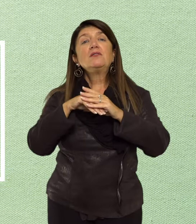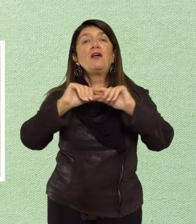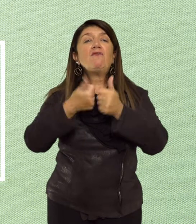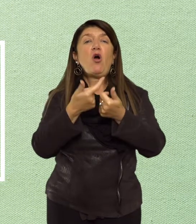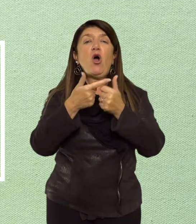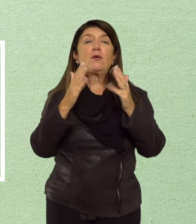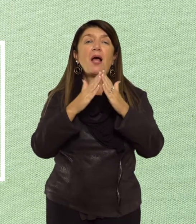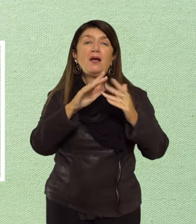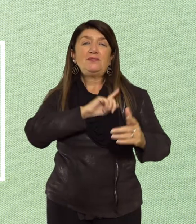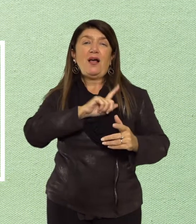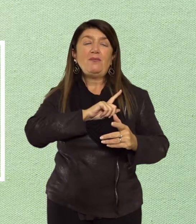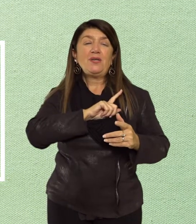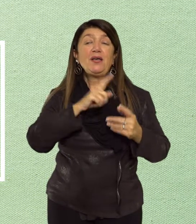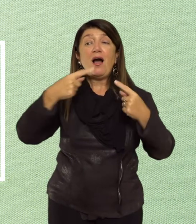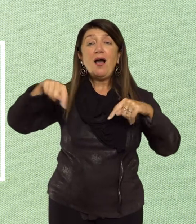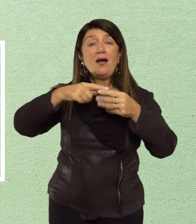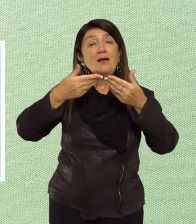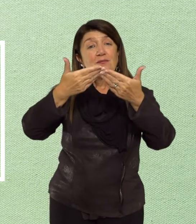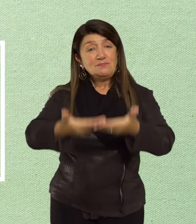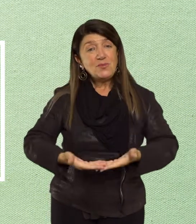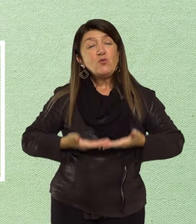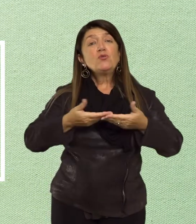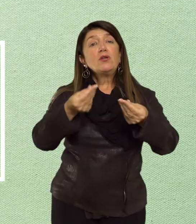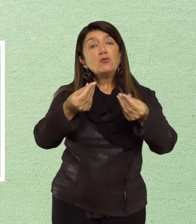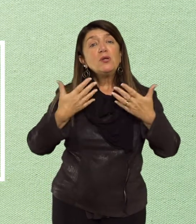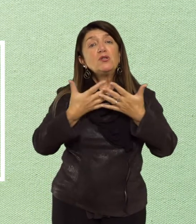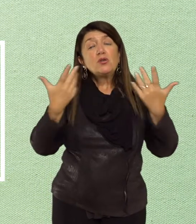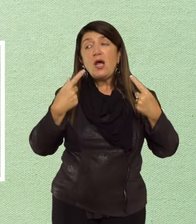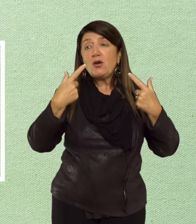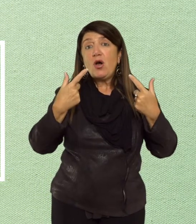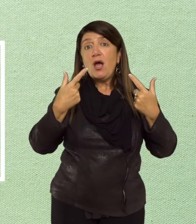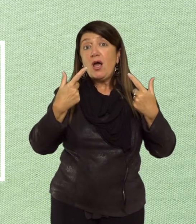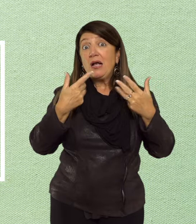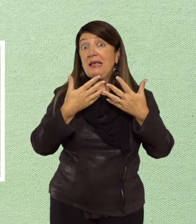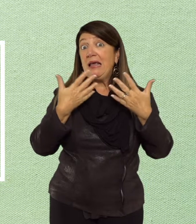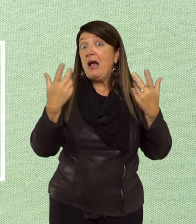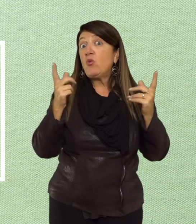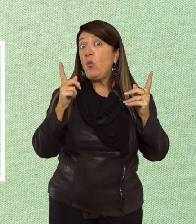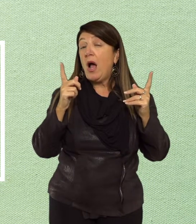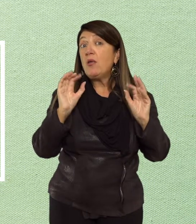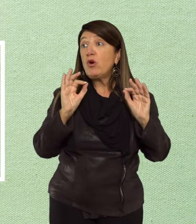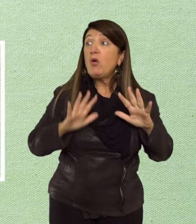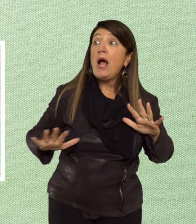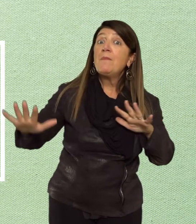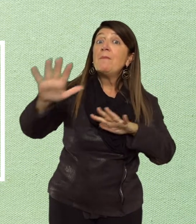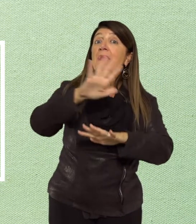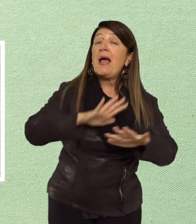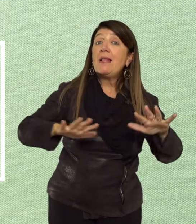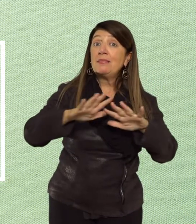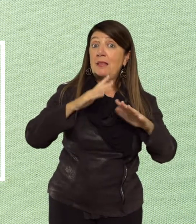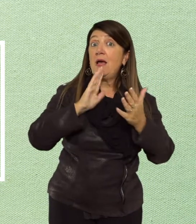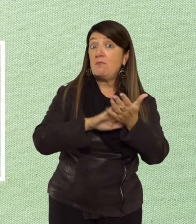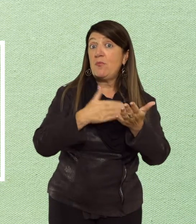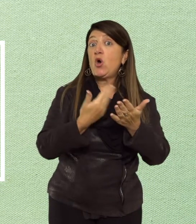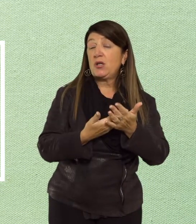hanno insomma fatto capire che comunque eravamo in un ambiente veramente importante, che le competizioni erano importanti. E questo l'ho visto ancora